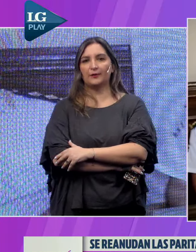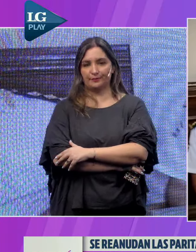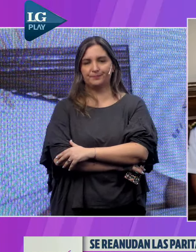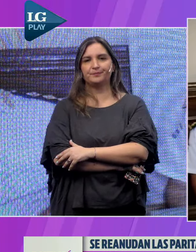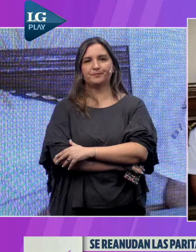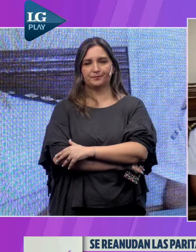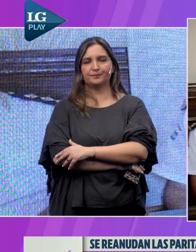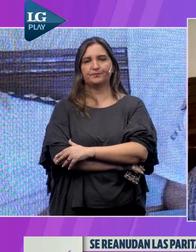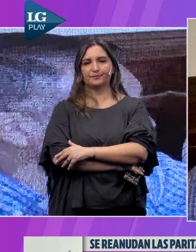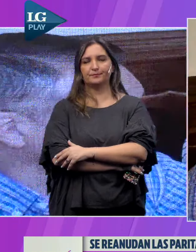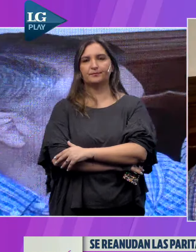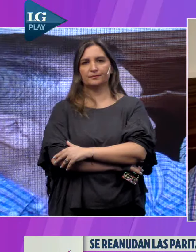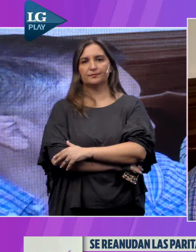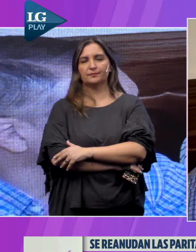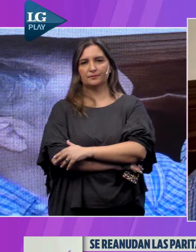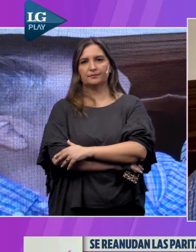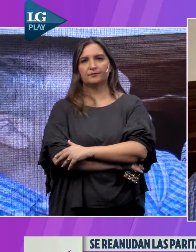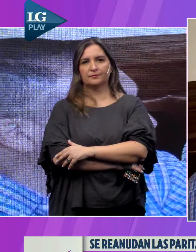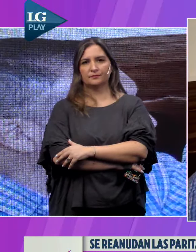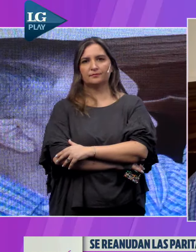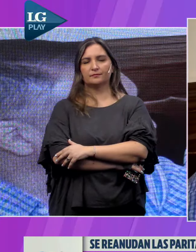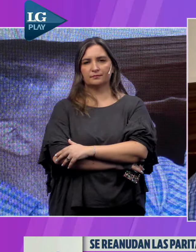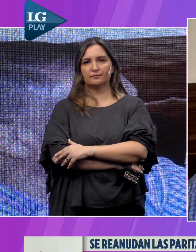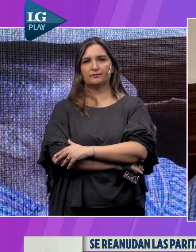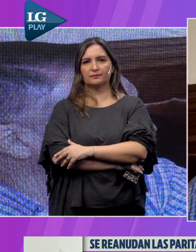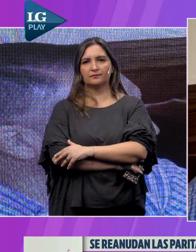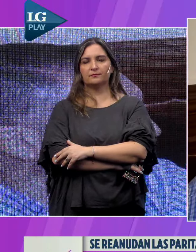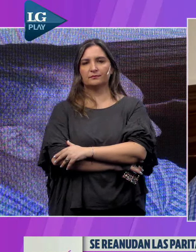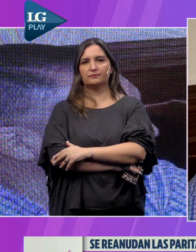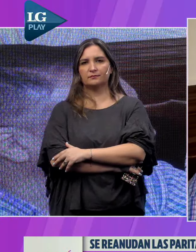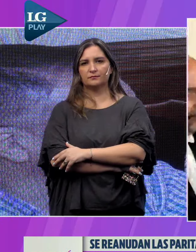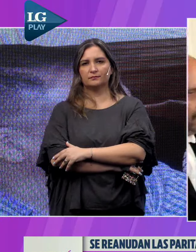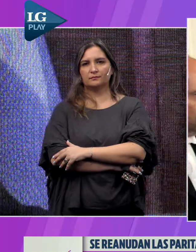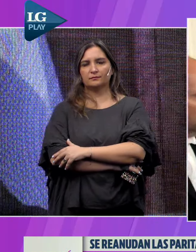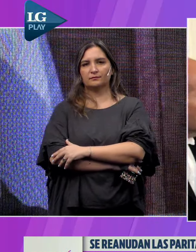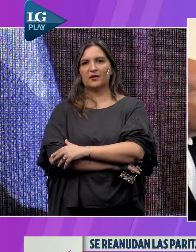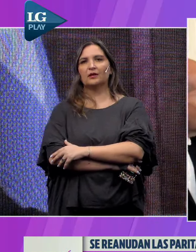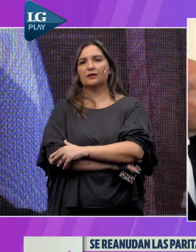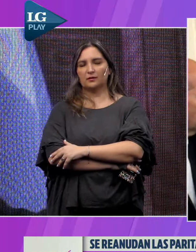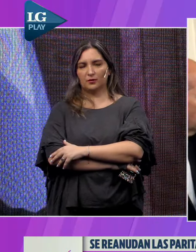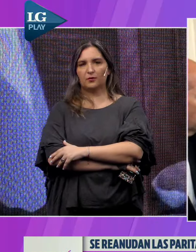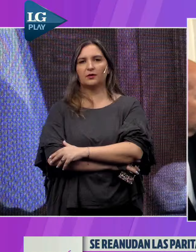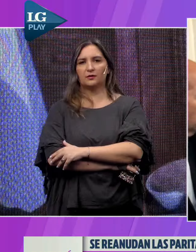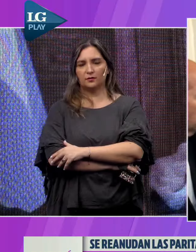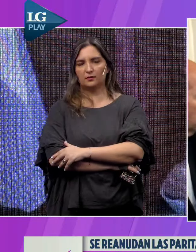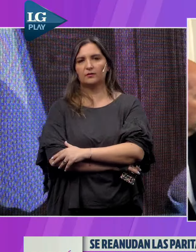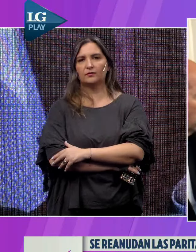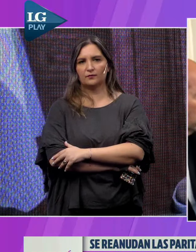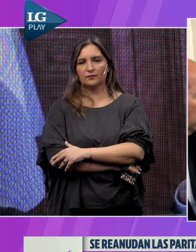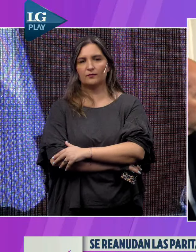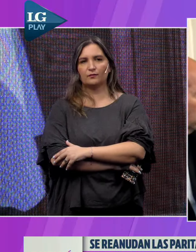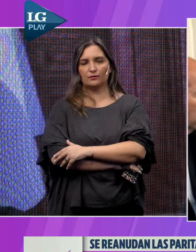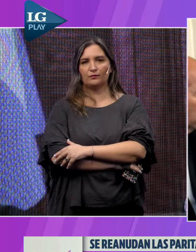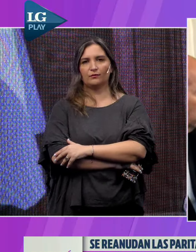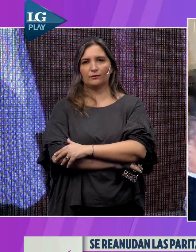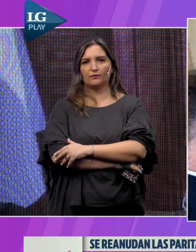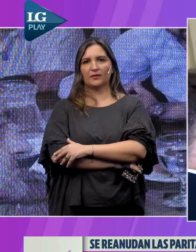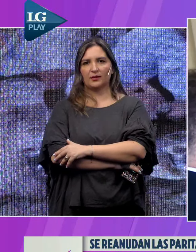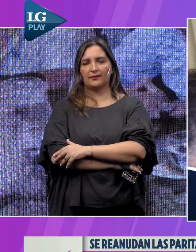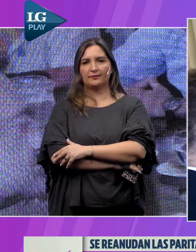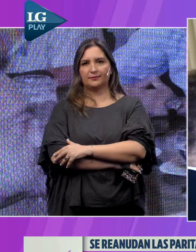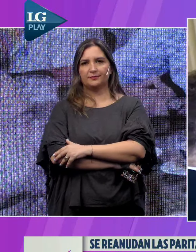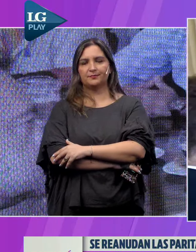hoy, que es miércoles, jueves y viernes, son 20 gremios. Uh-huh. No tenemos tiempo suficiente. Correcto. Que debemos